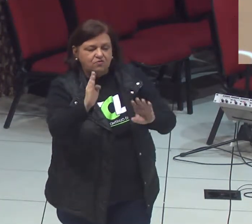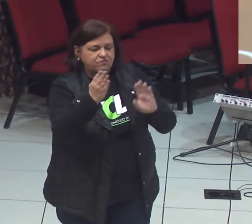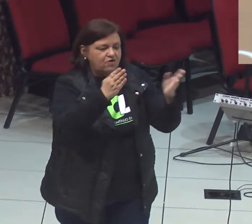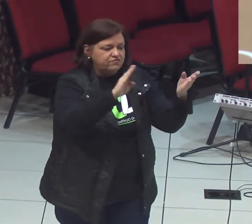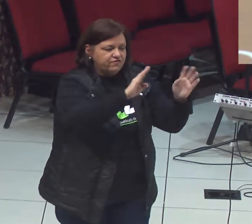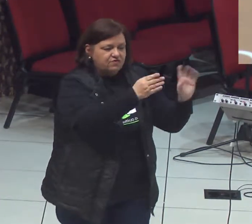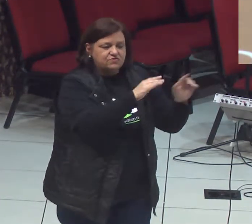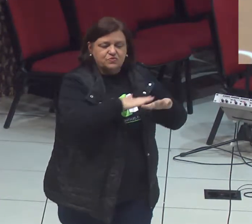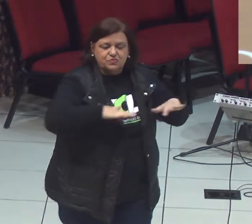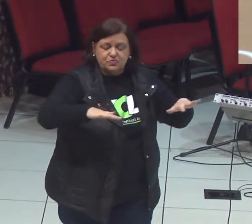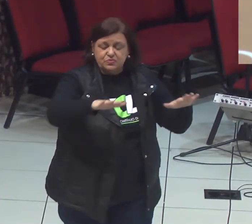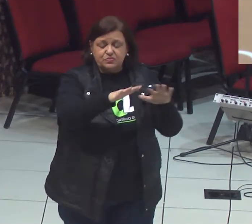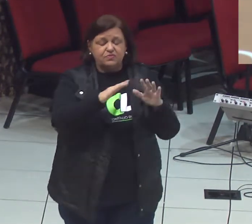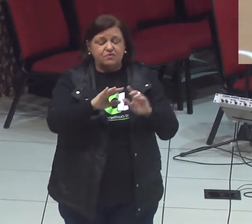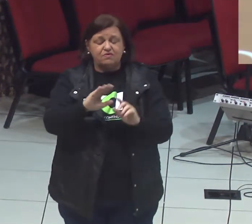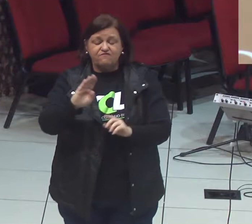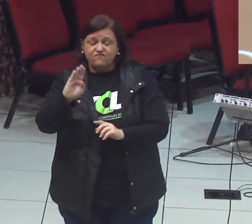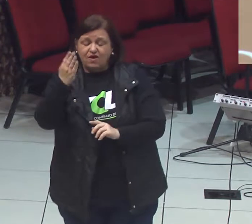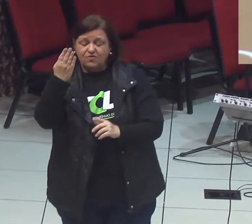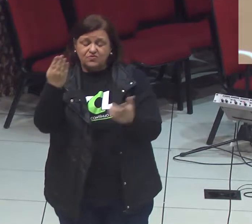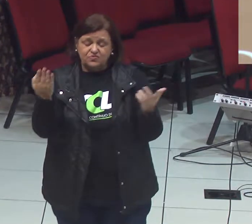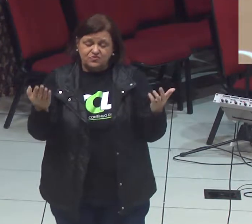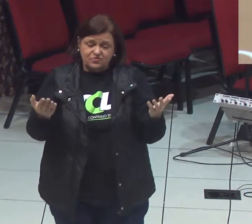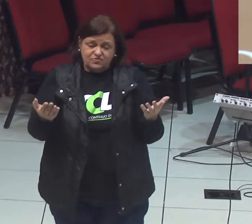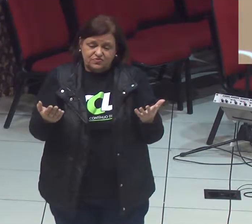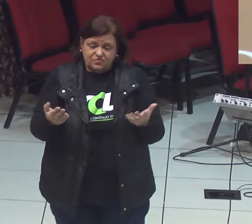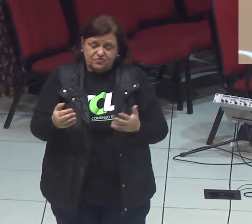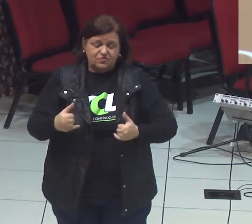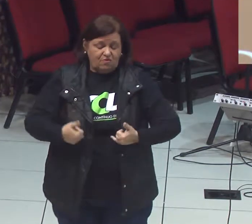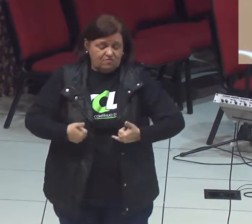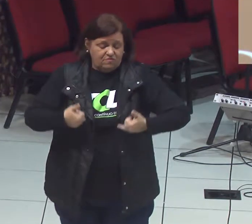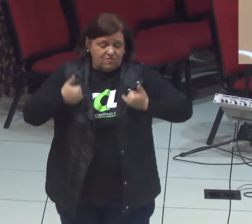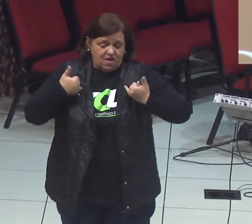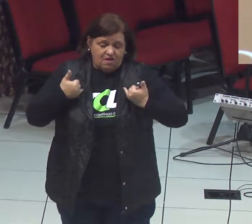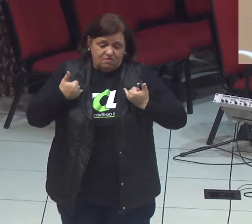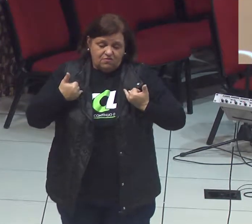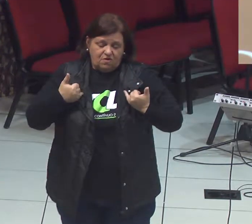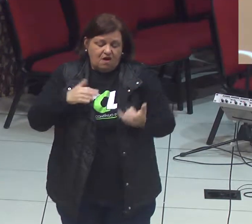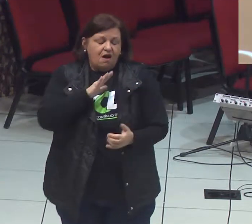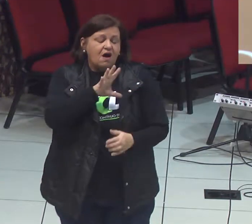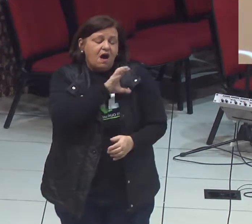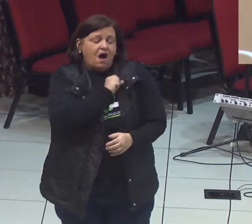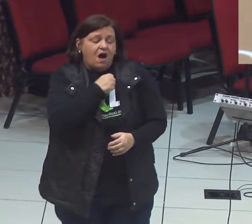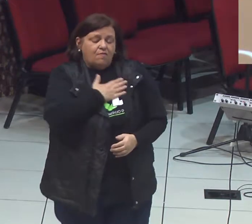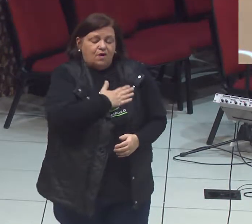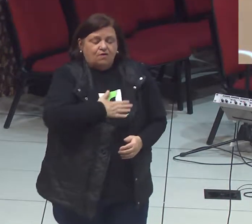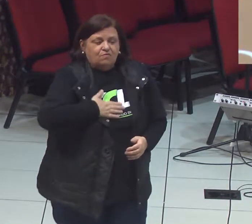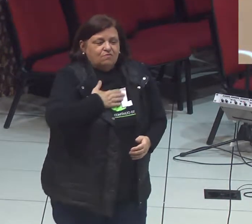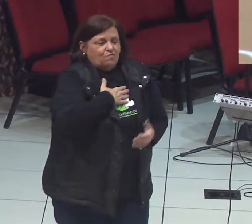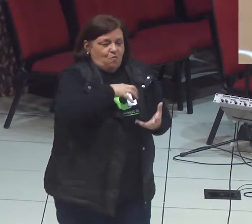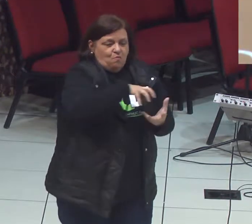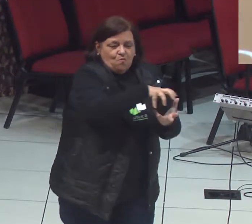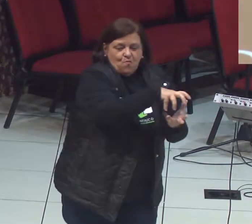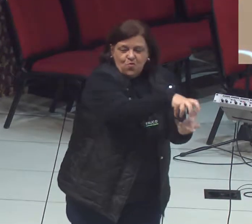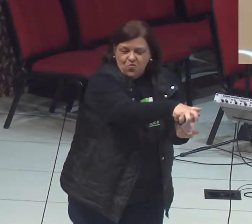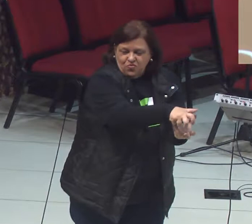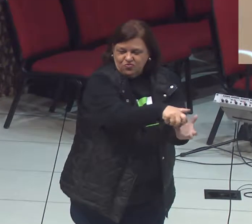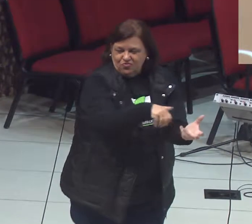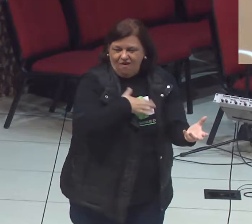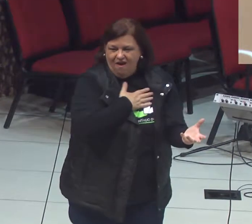traidores, precipitados, soberbos, mais amantes dos prazeres do que amigos de Deus. Olha